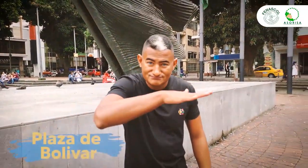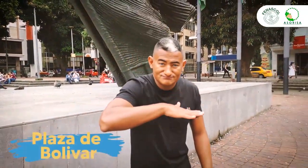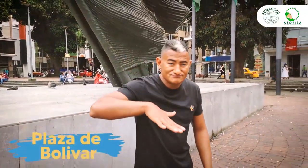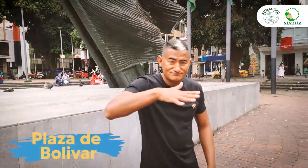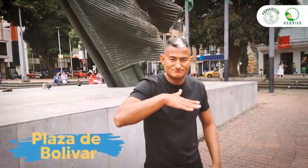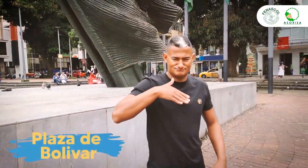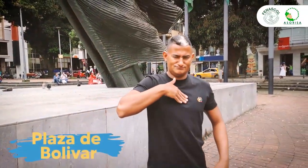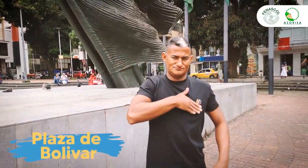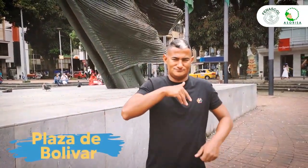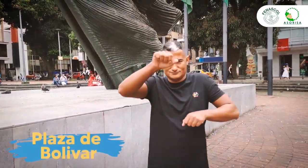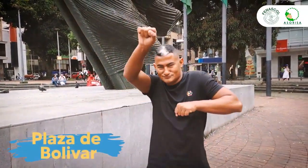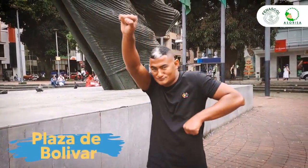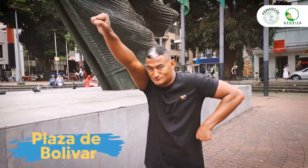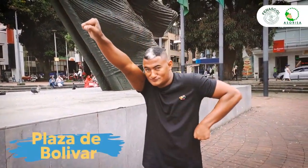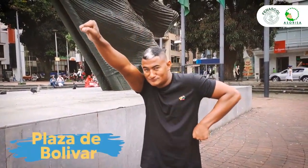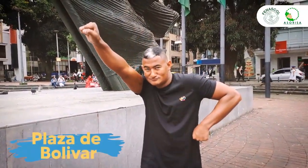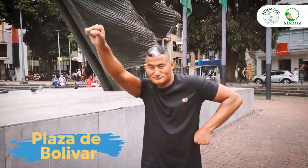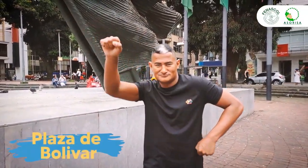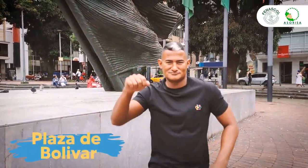Ahora me encuentro en la plaza de Bolívar.